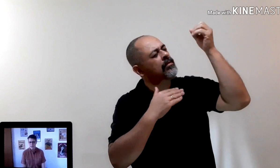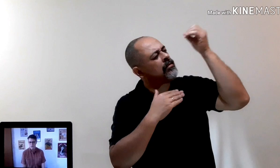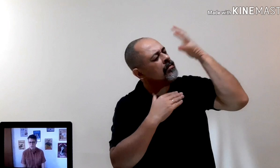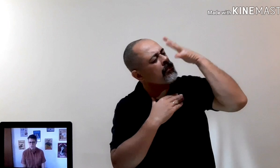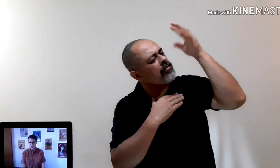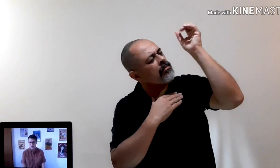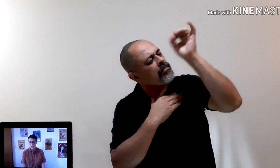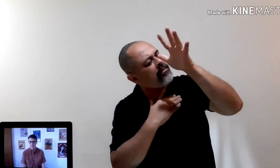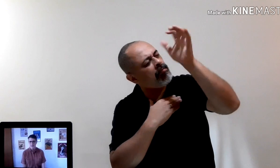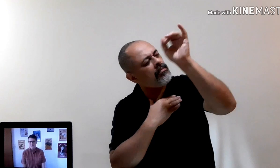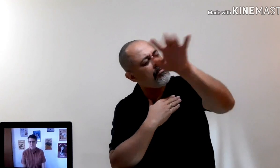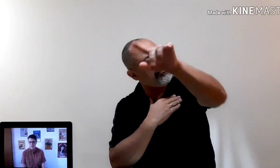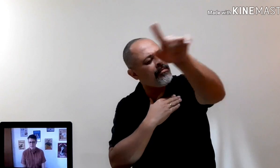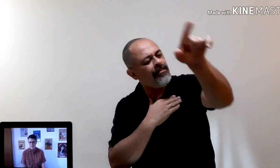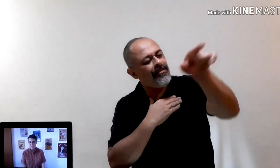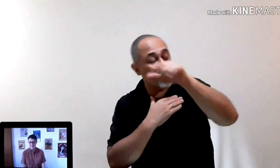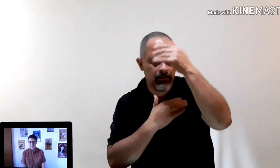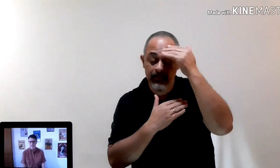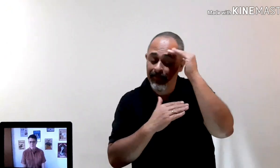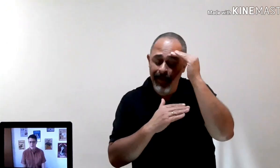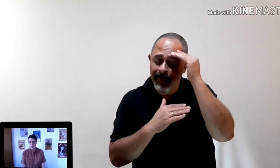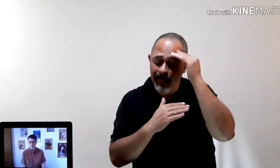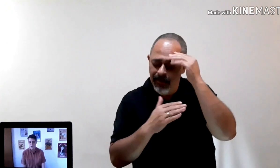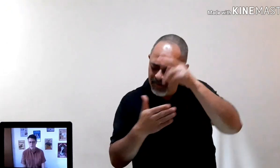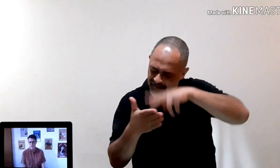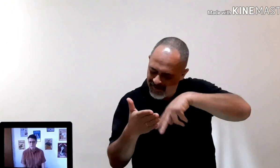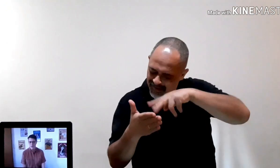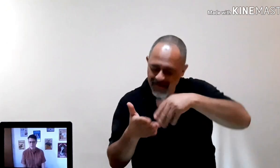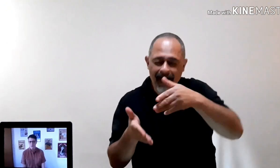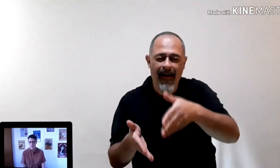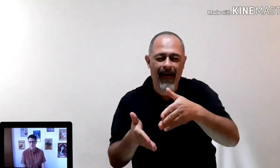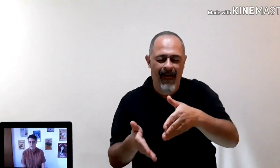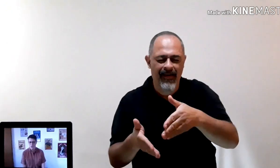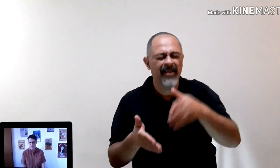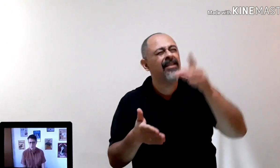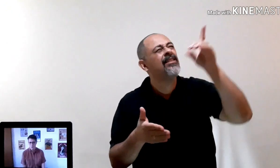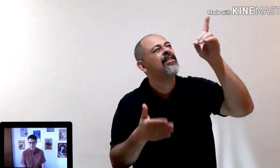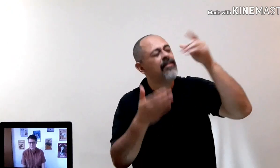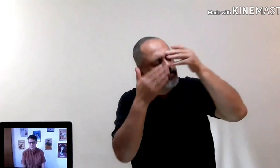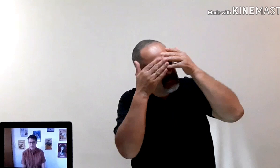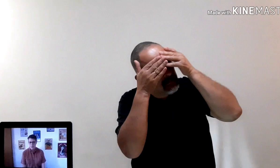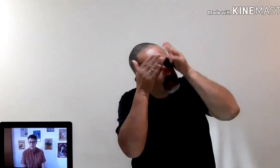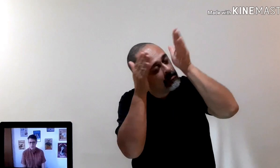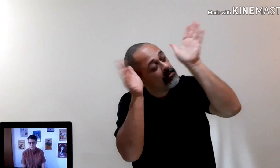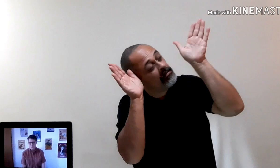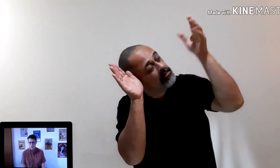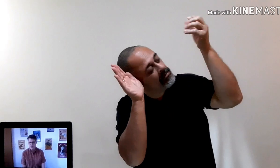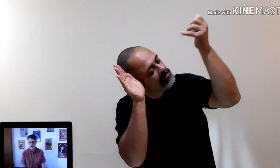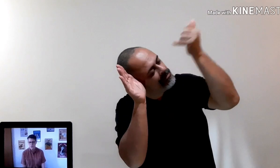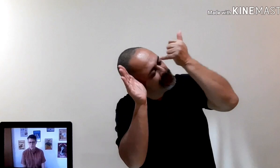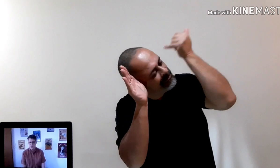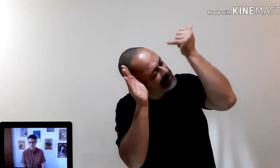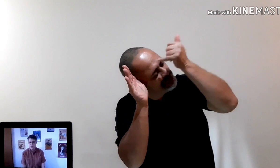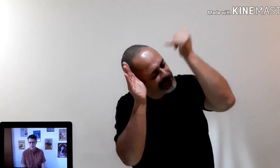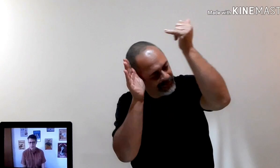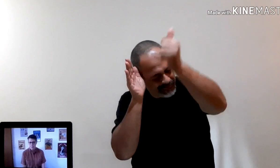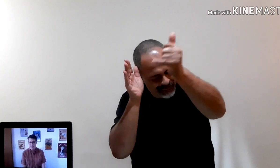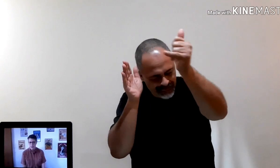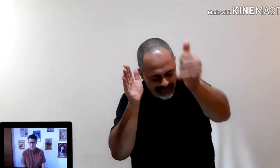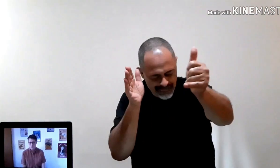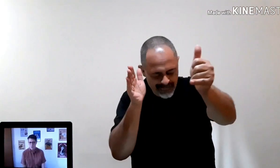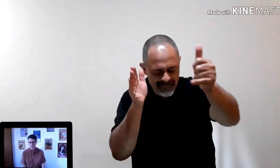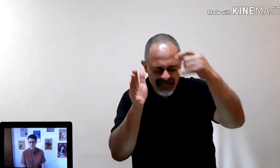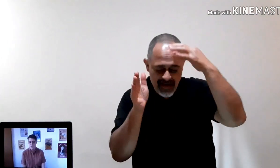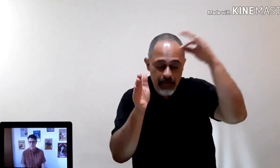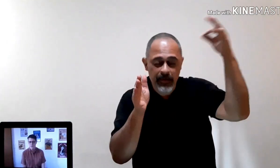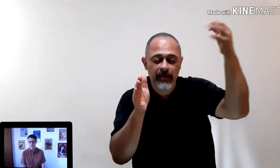da maneira que o Senhor julgar necessário e melhor para nós. Então abre o nosso entendimento para isso, para que Teu Espírito fale conosco agora.